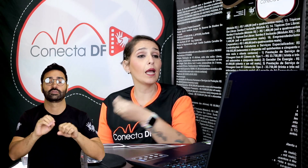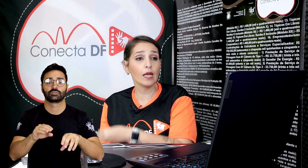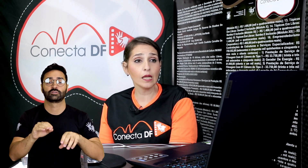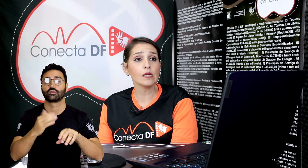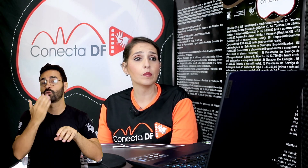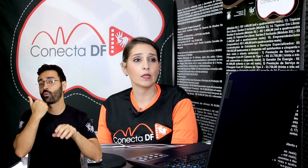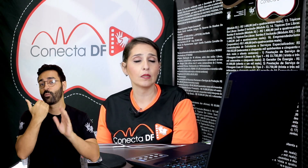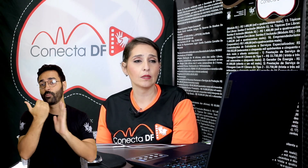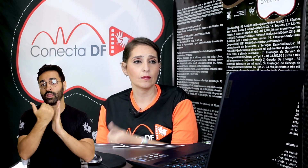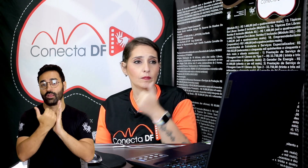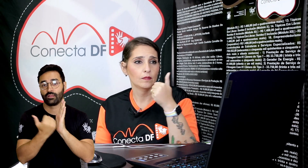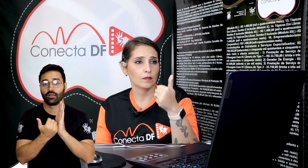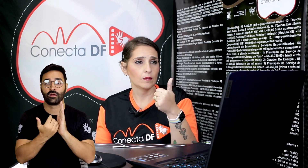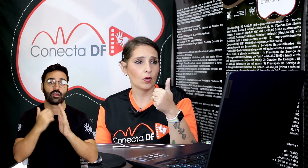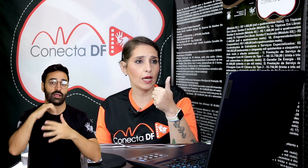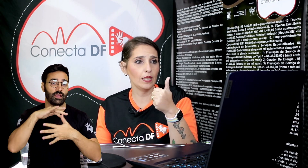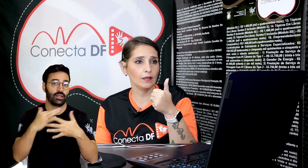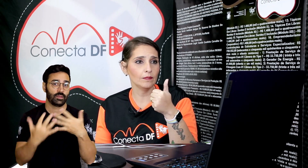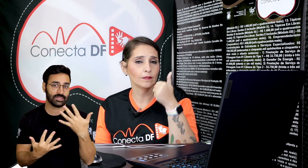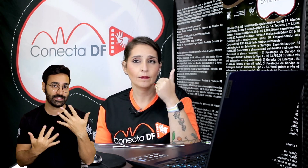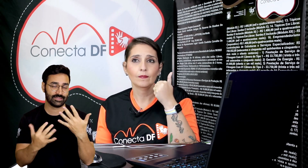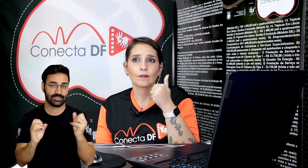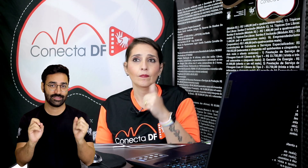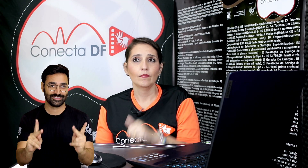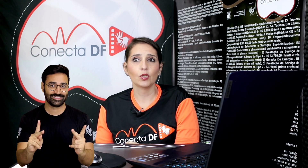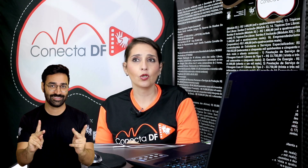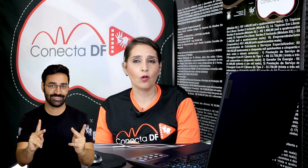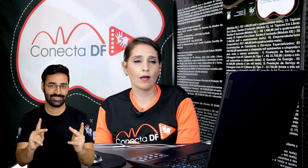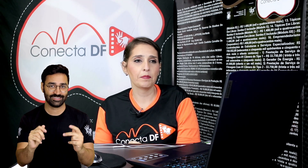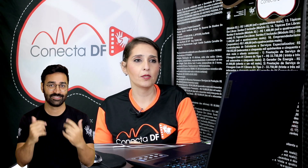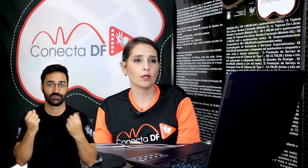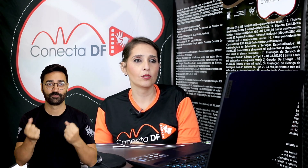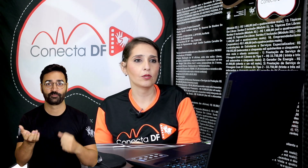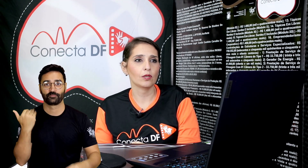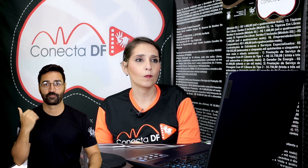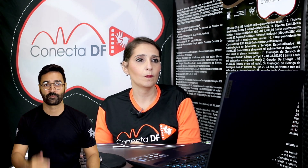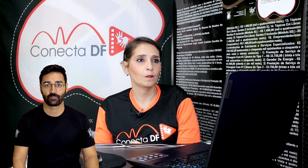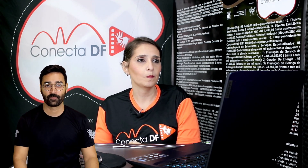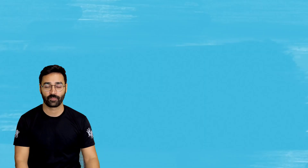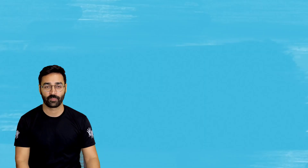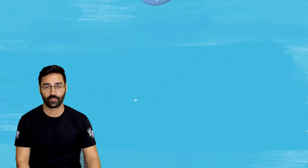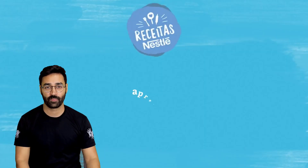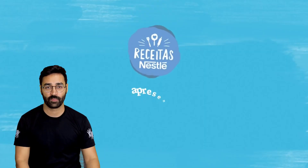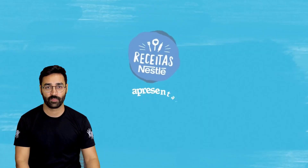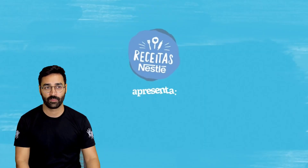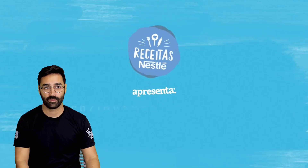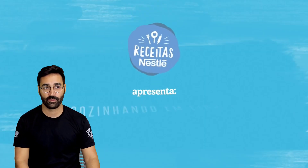receita em libras, ok? Pode colocar pra gente, Diego.